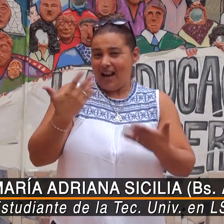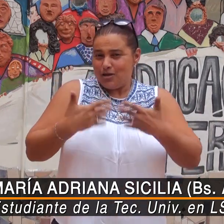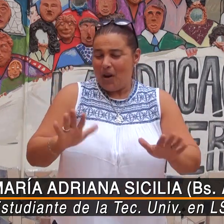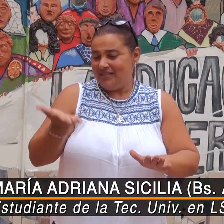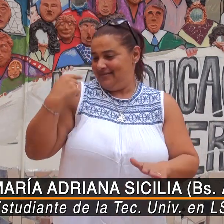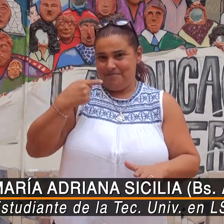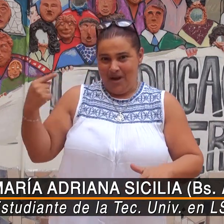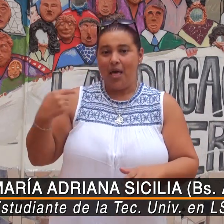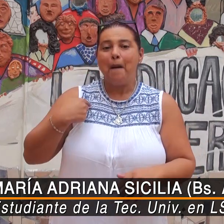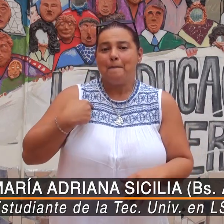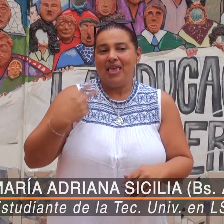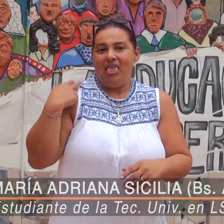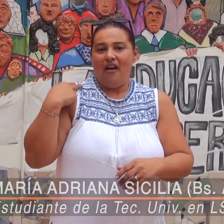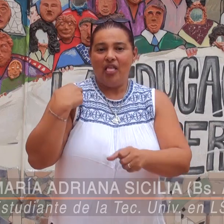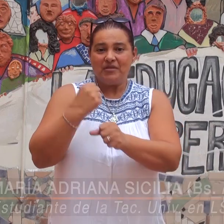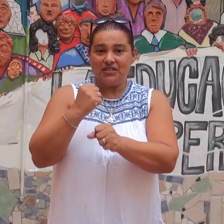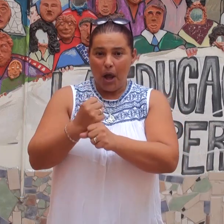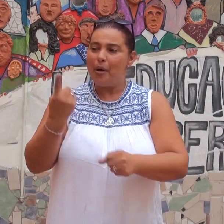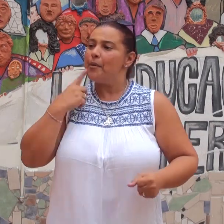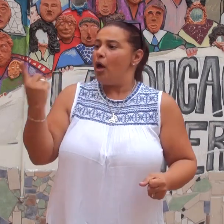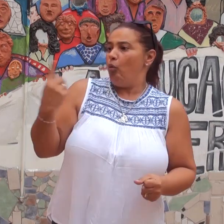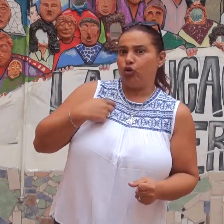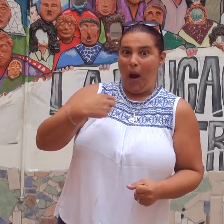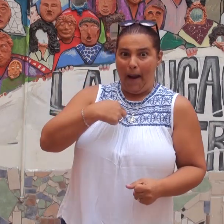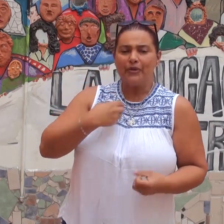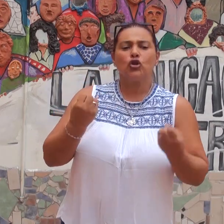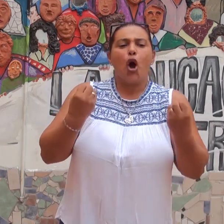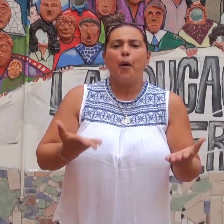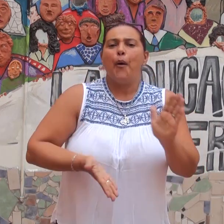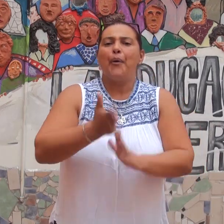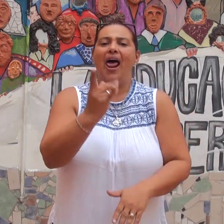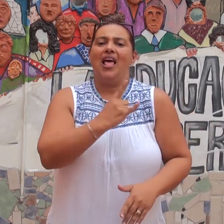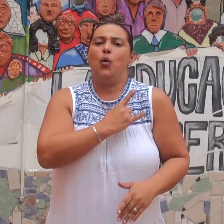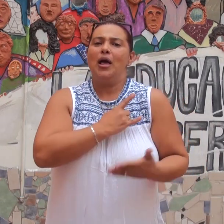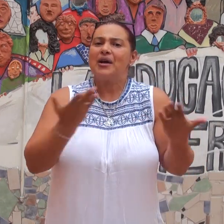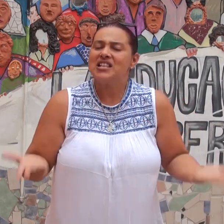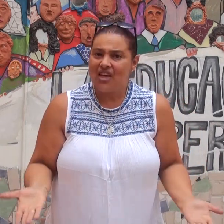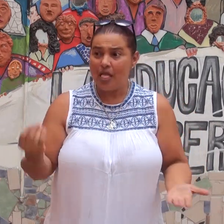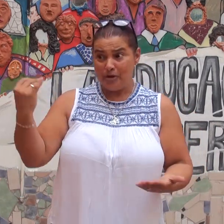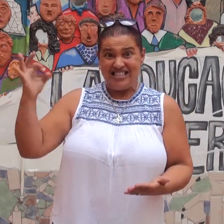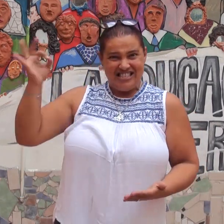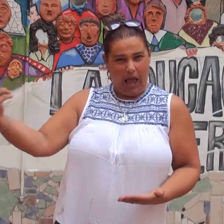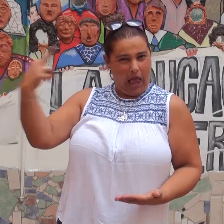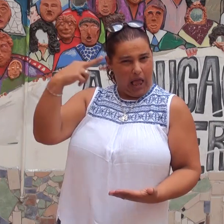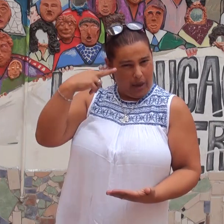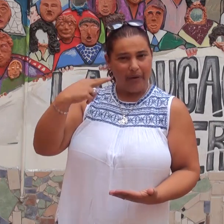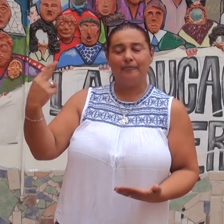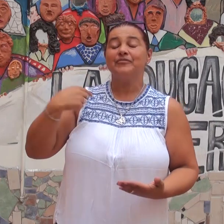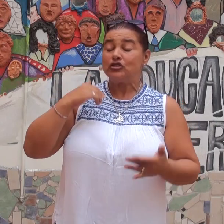De casualidad, la semana pasada, mi jefa de trabajo me preguntó, ¿cómo vas en la universidad? Porque ella sabe